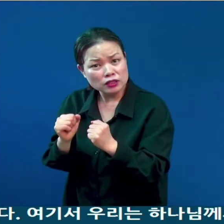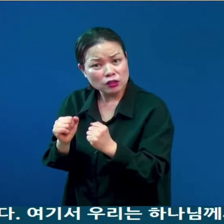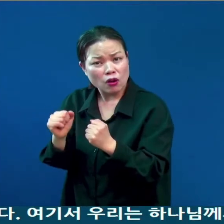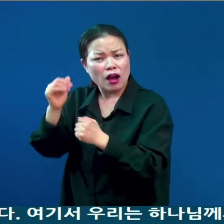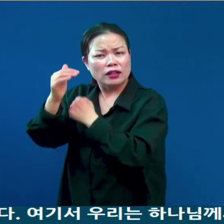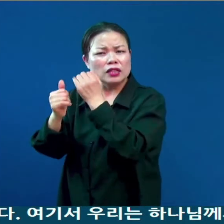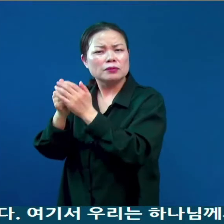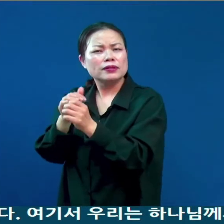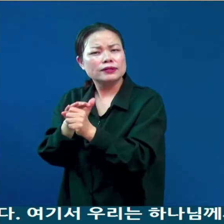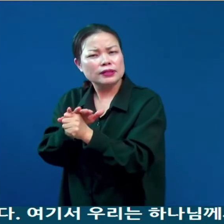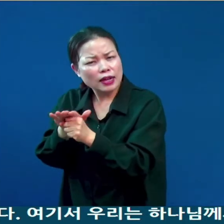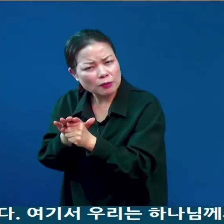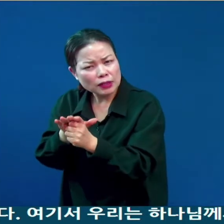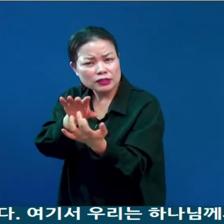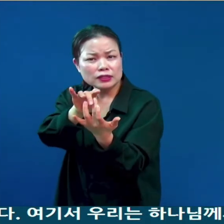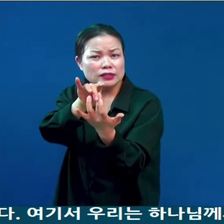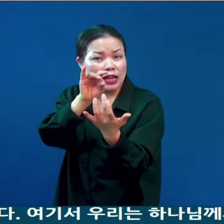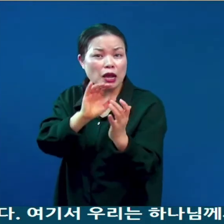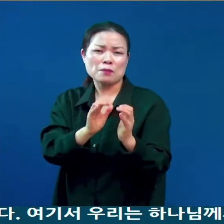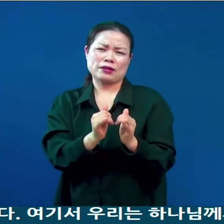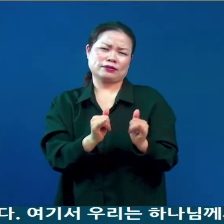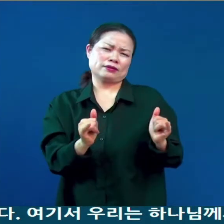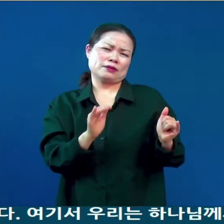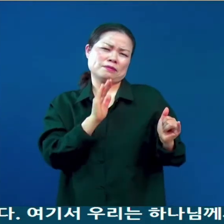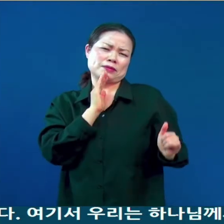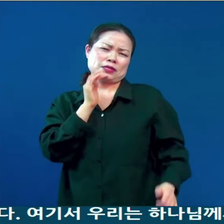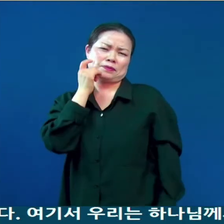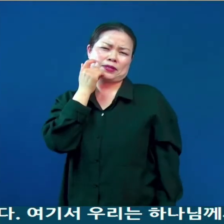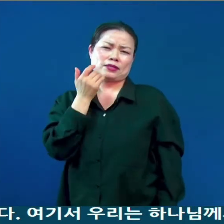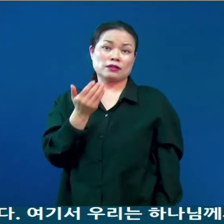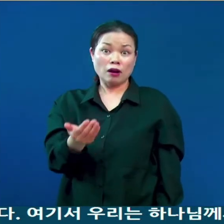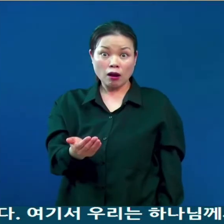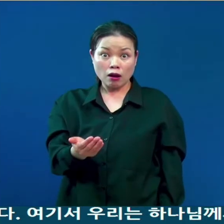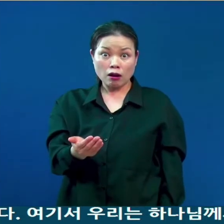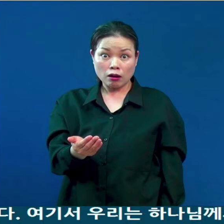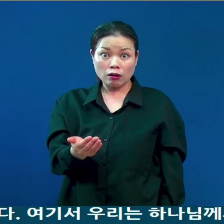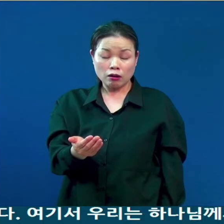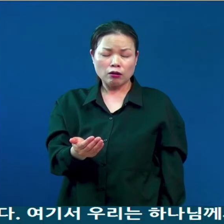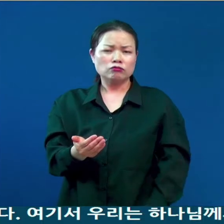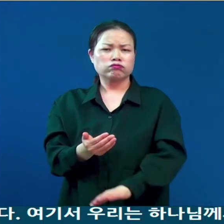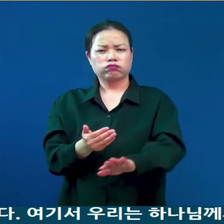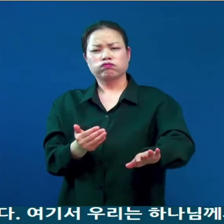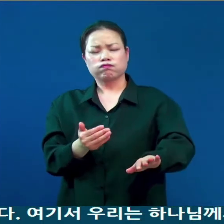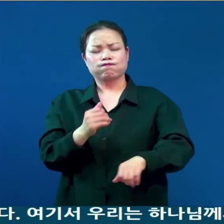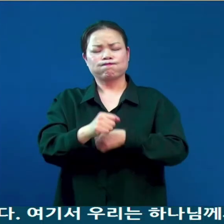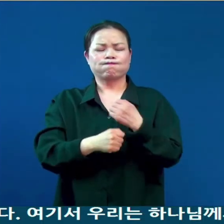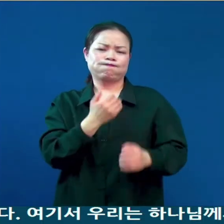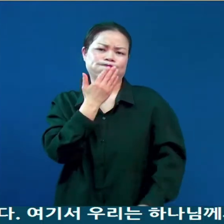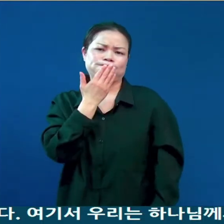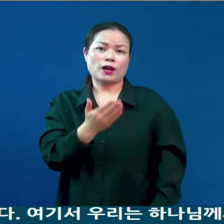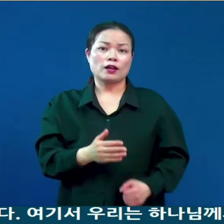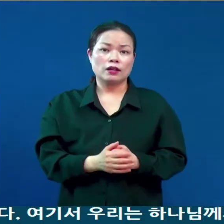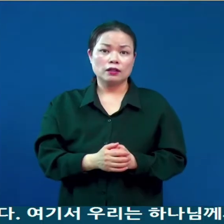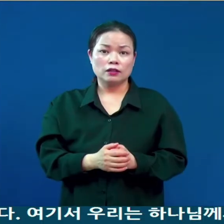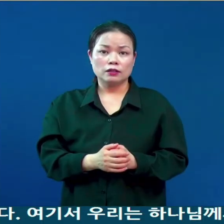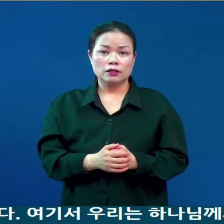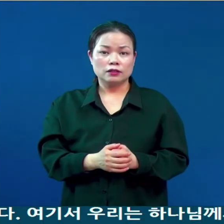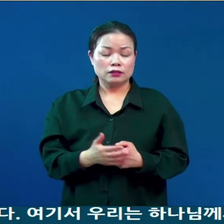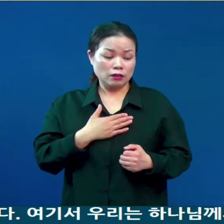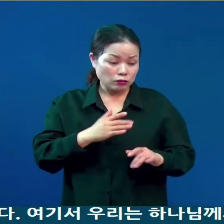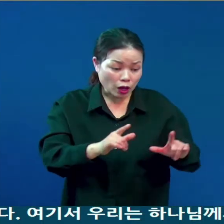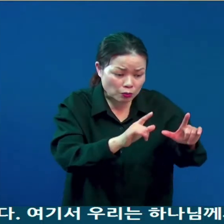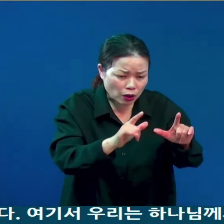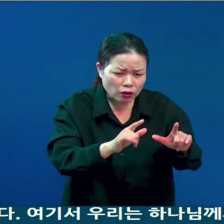내가 하나님의 사랑받는 택함받은 백성이 맞습니까? 라는 질문을 우리는 얼마든지 해볼 수가 있겠죠. 과연 내 삶에